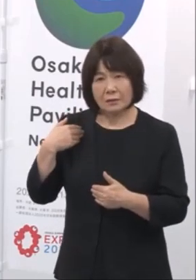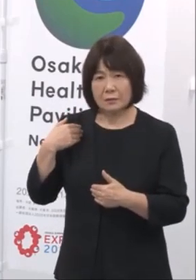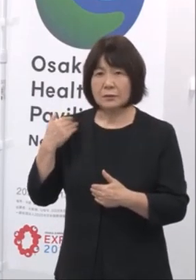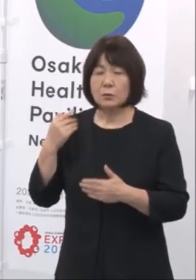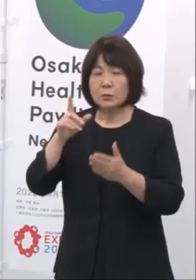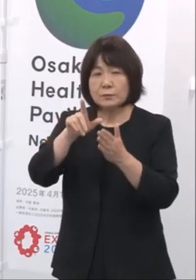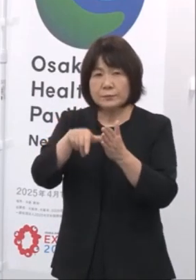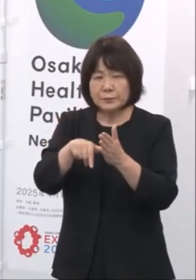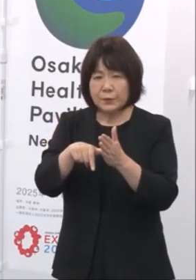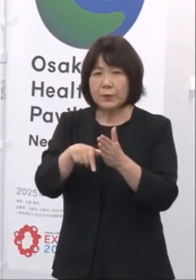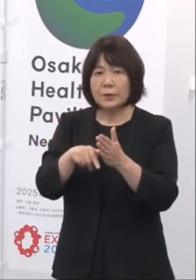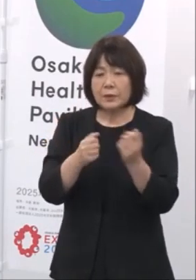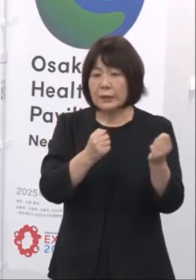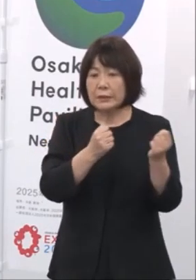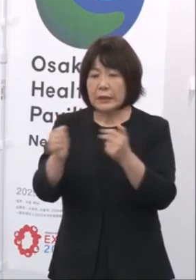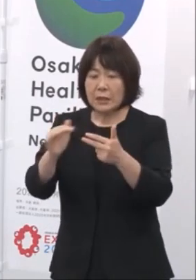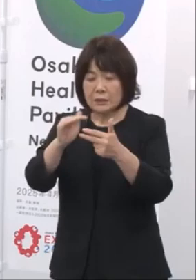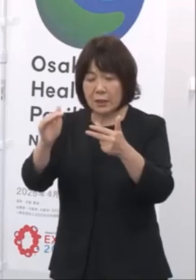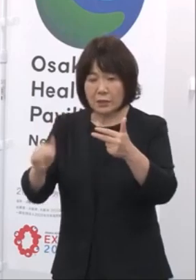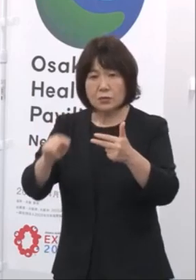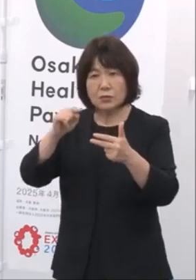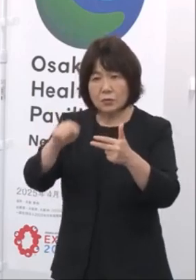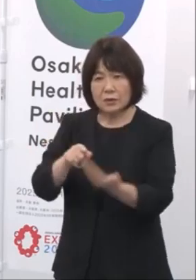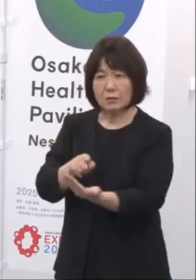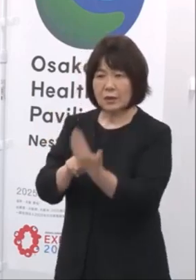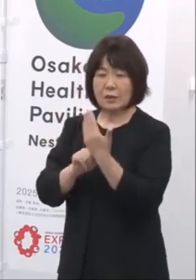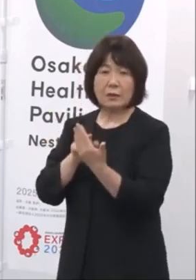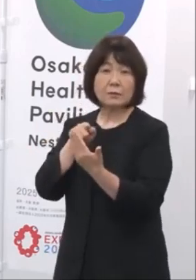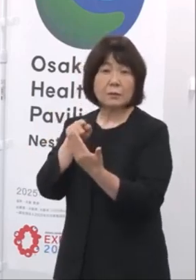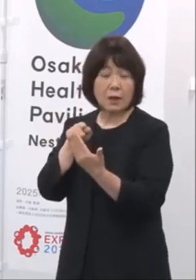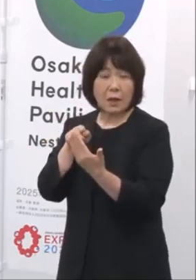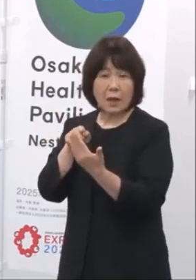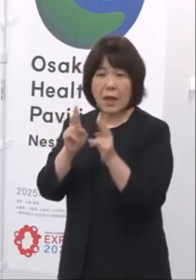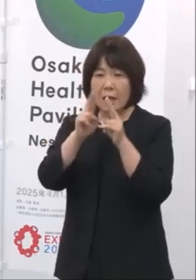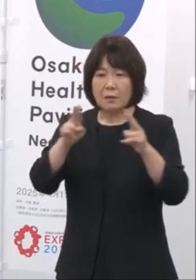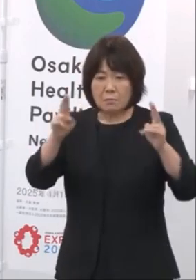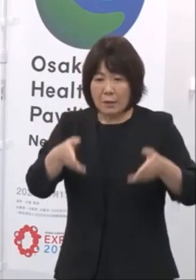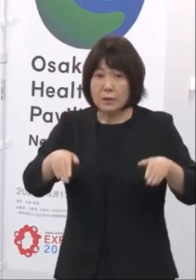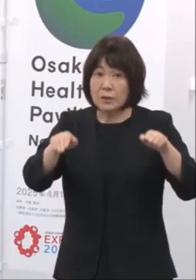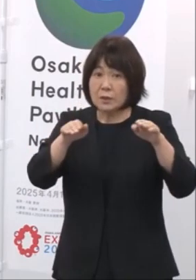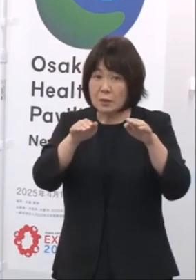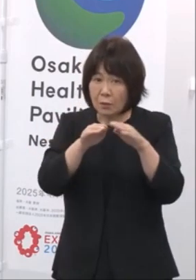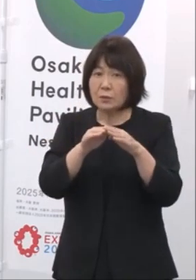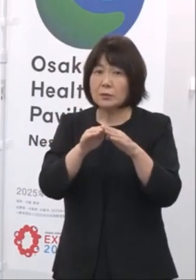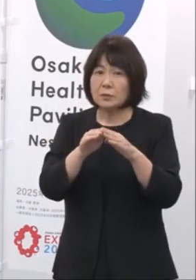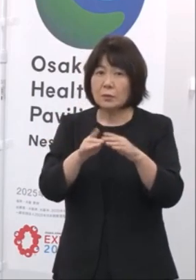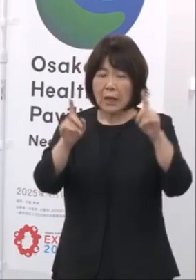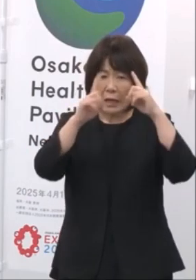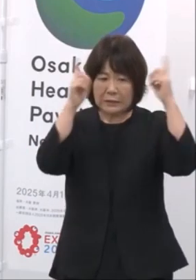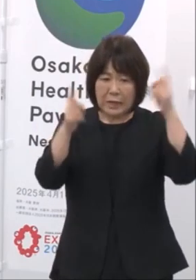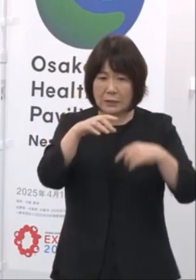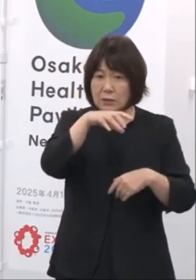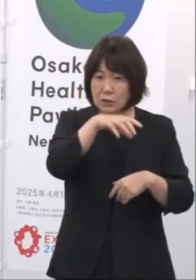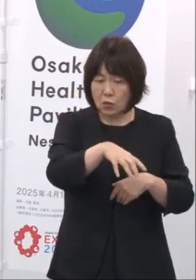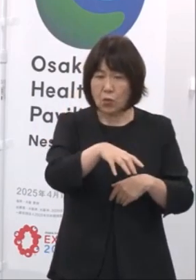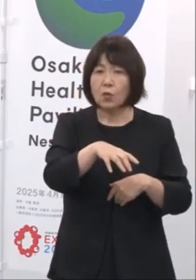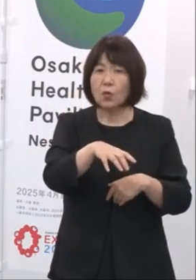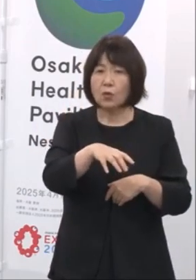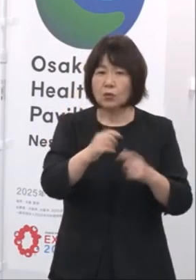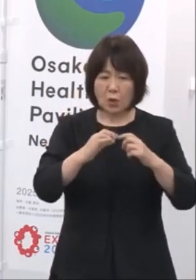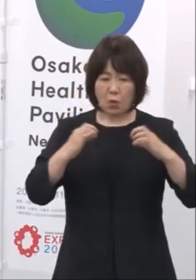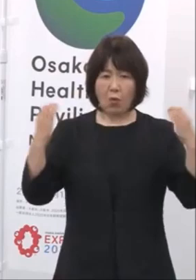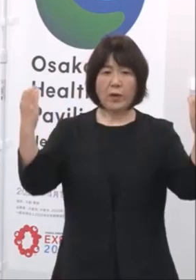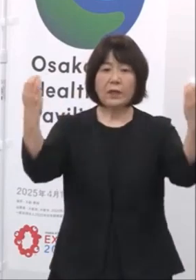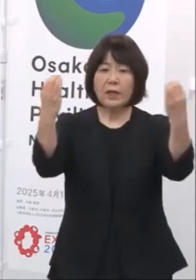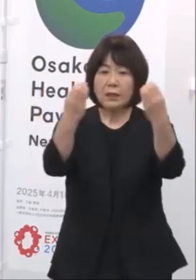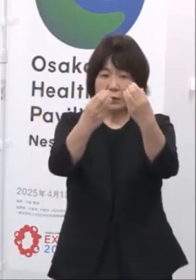に、避難施設として今回挙げられているのはですね、パビリオンとか催事場とか、それから大屋根リングですかね。